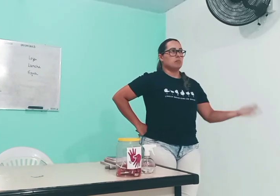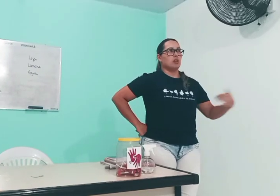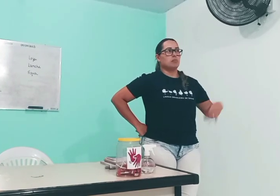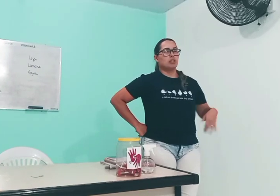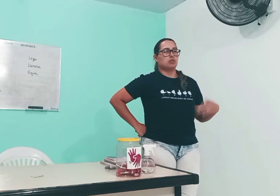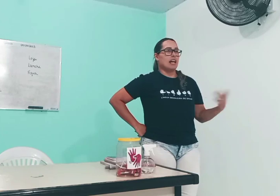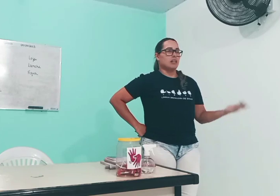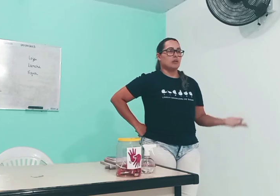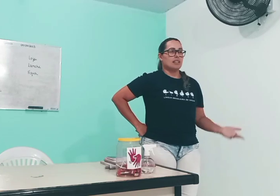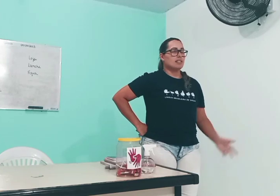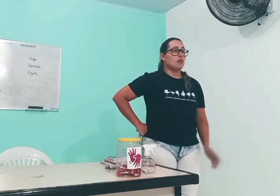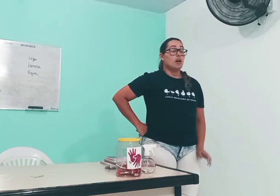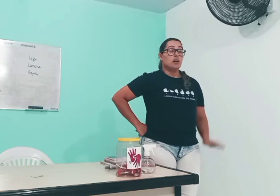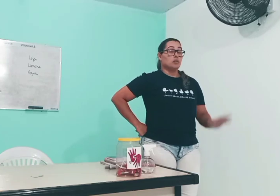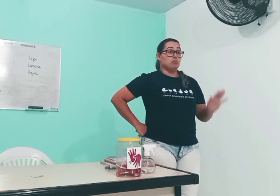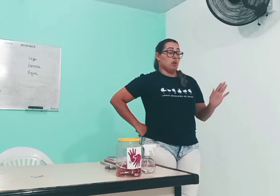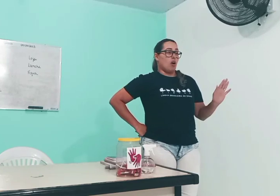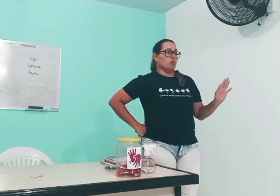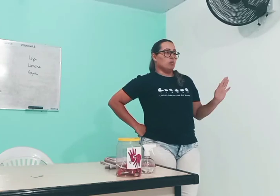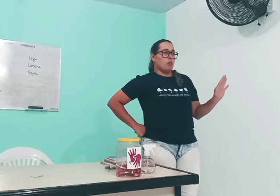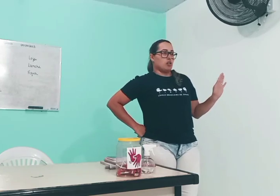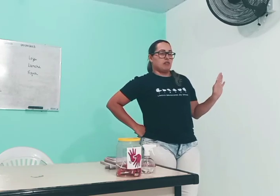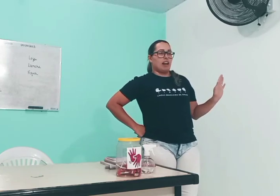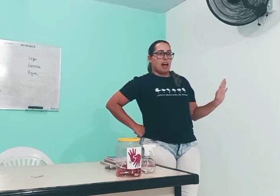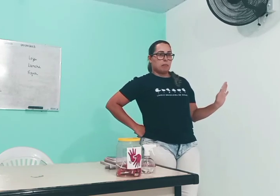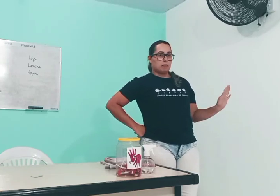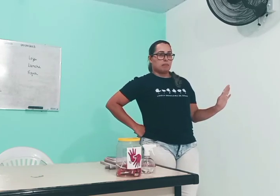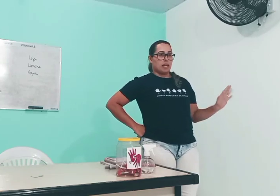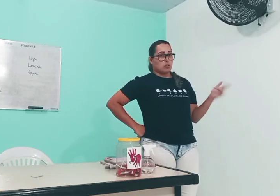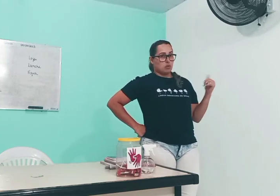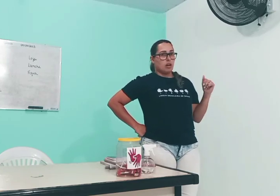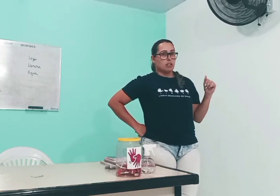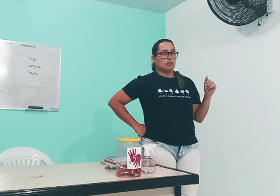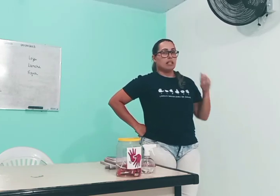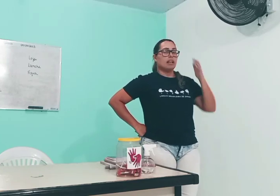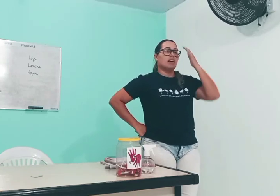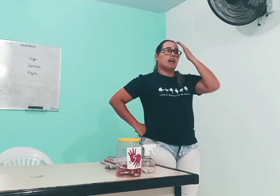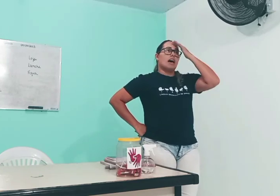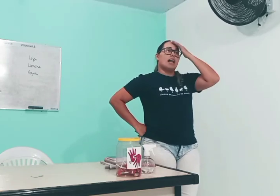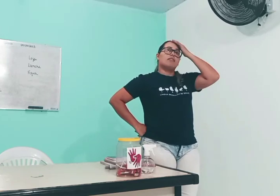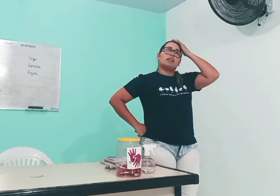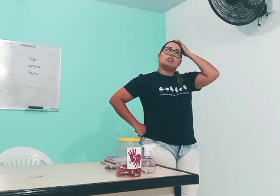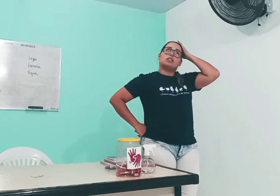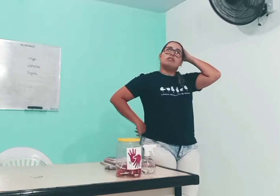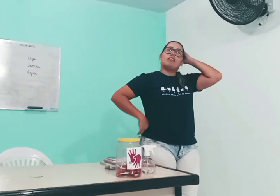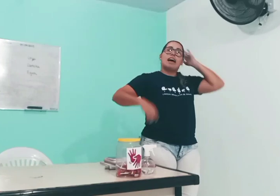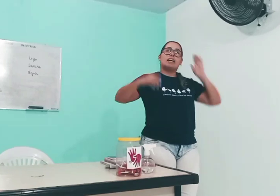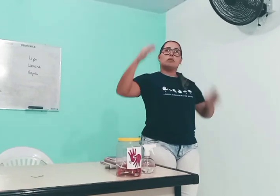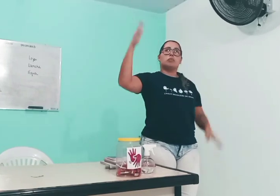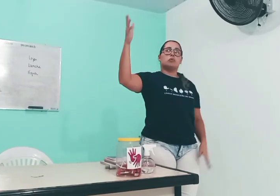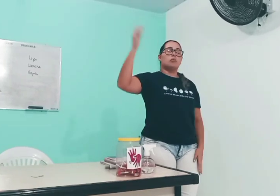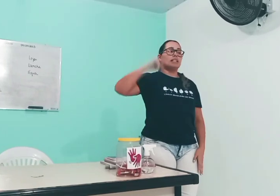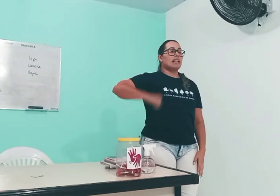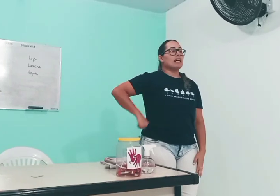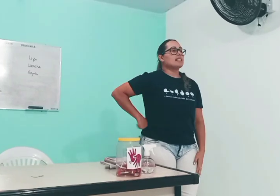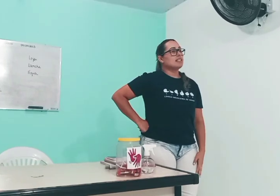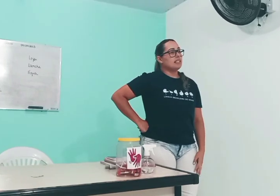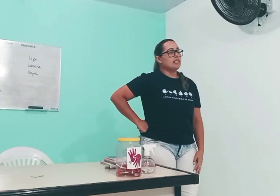pode me ajudar na oração? Não, não pode falar. Está zoando, né? Ela falando que vai numa delegacia